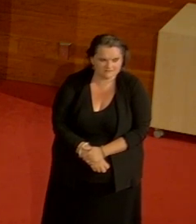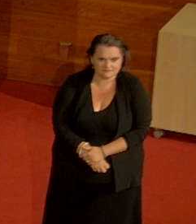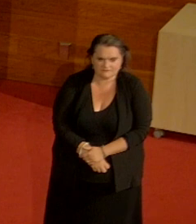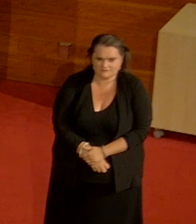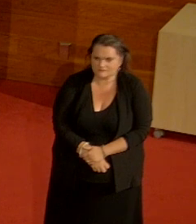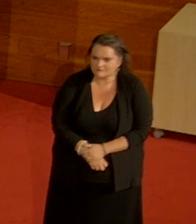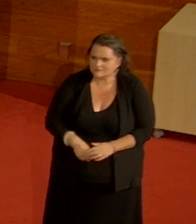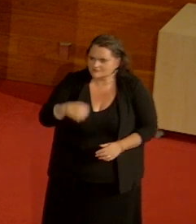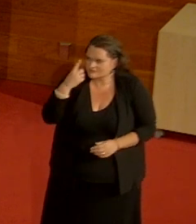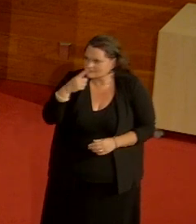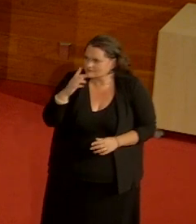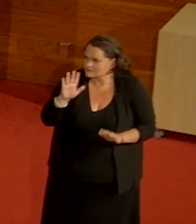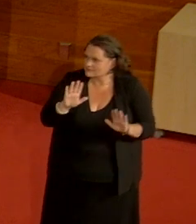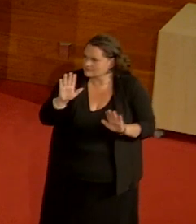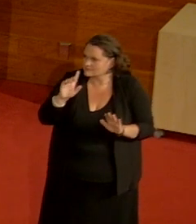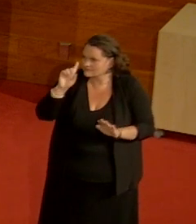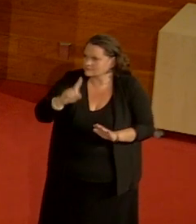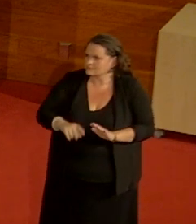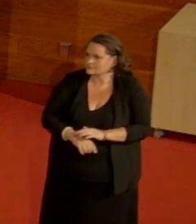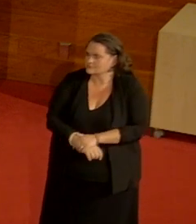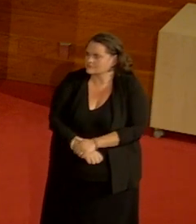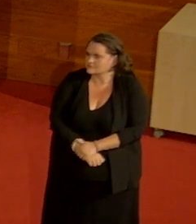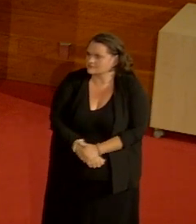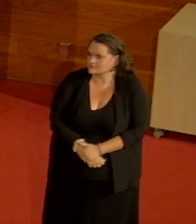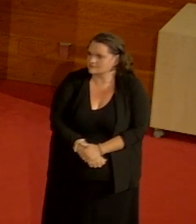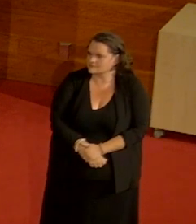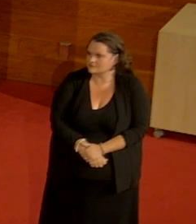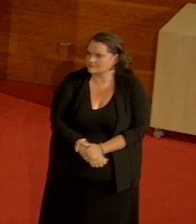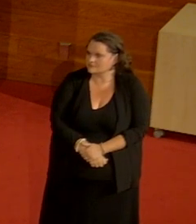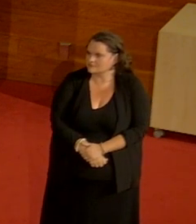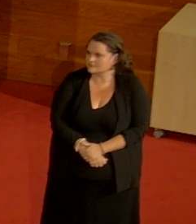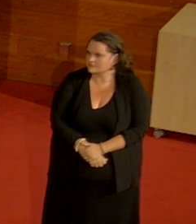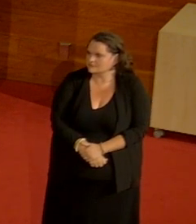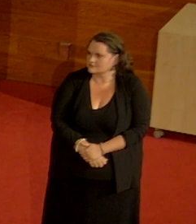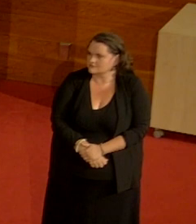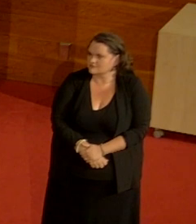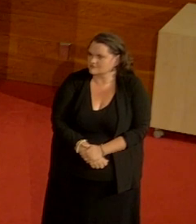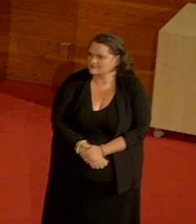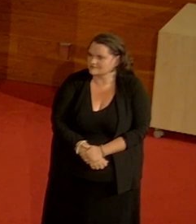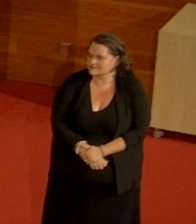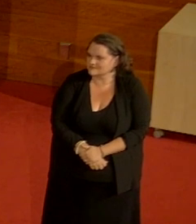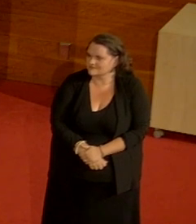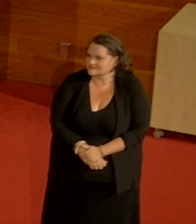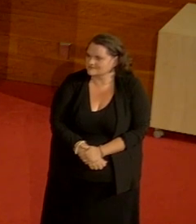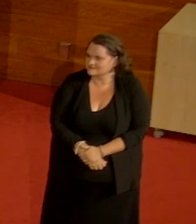manos pero no sé si os interesa esto que estamos